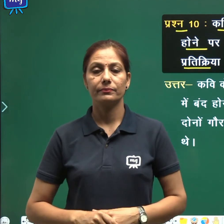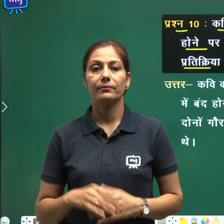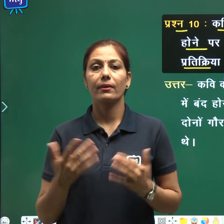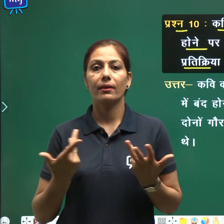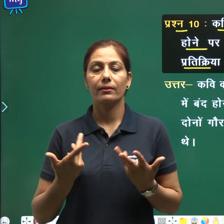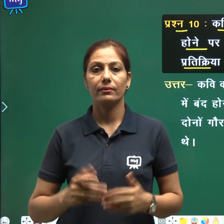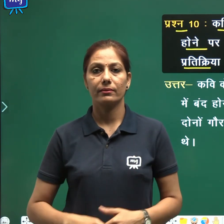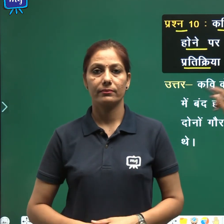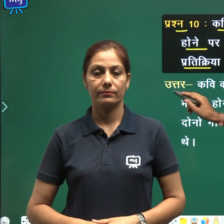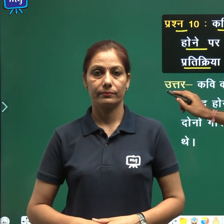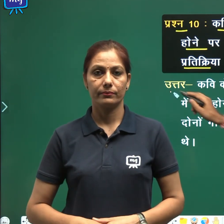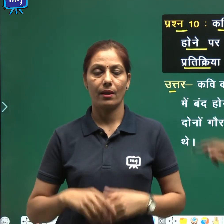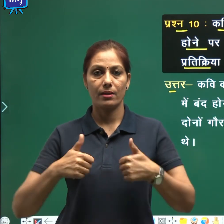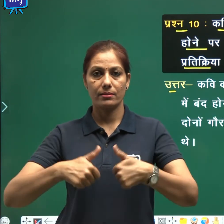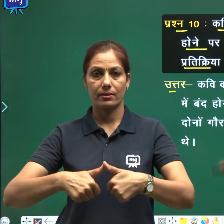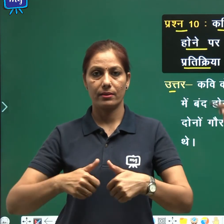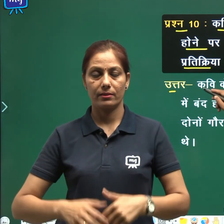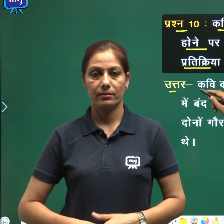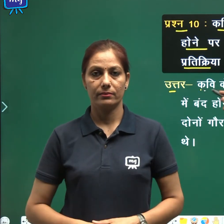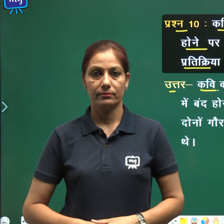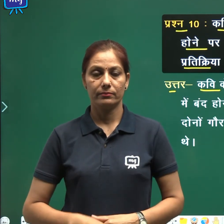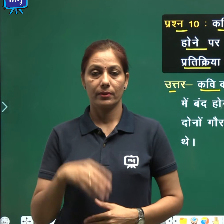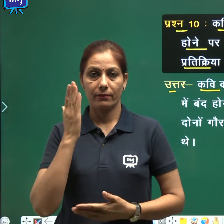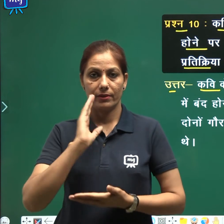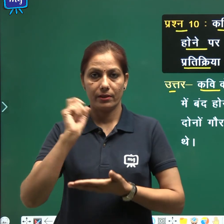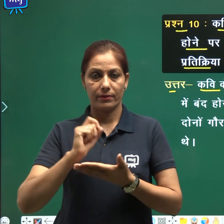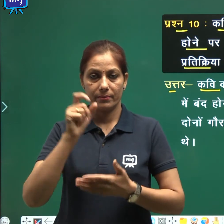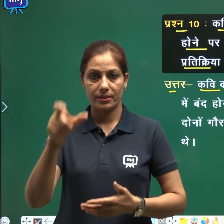क्या थी? उत्तर है, कवि के